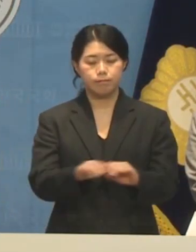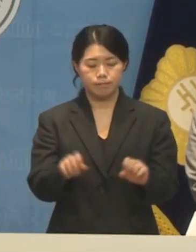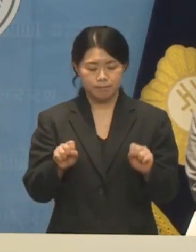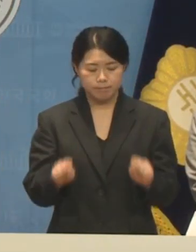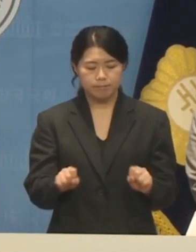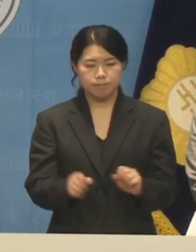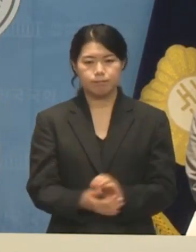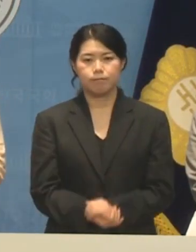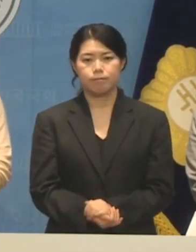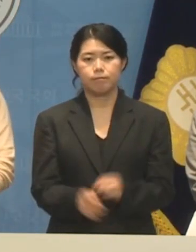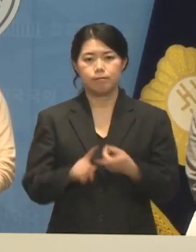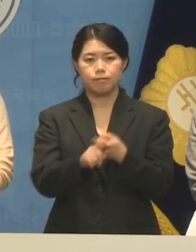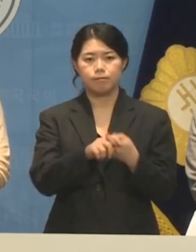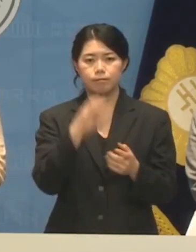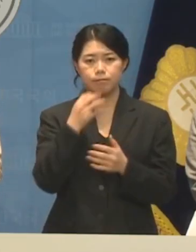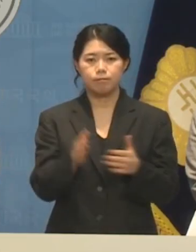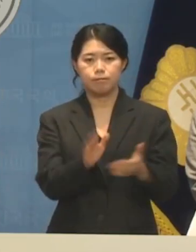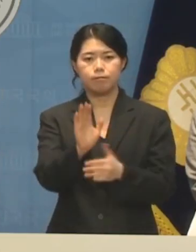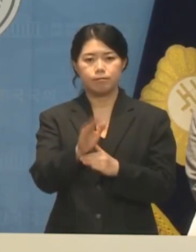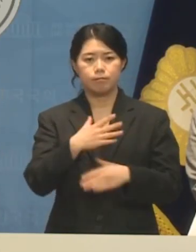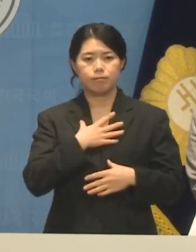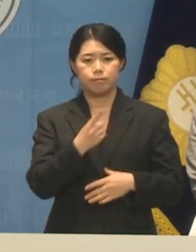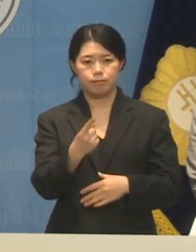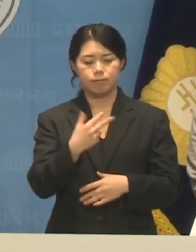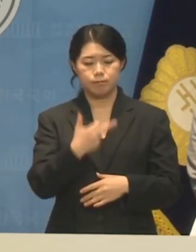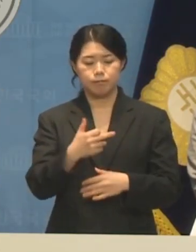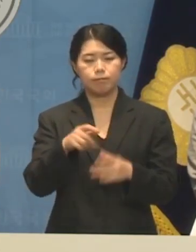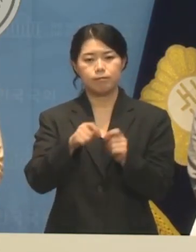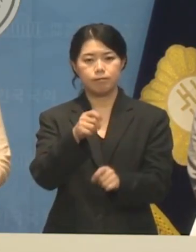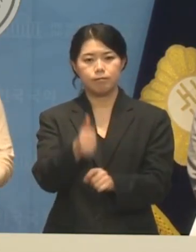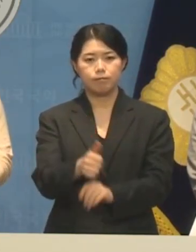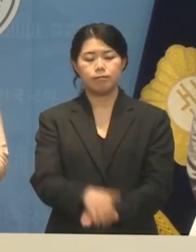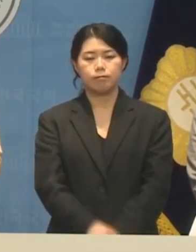안녕하십니까. 공공연대 경기본부 안산지부 지부장 연조입니다.